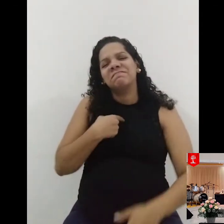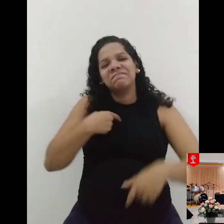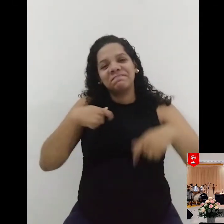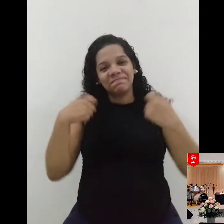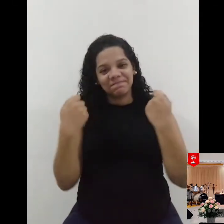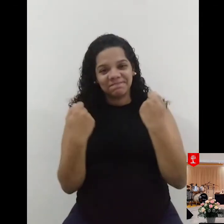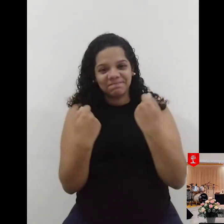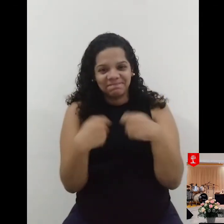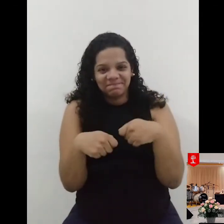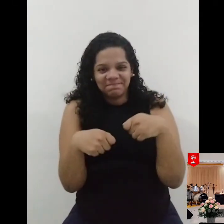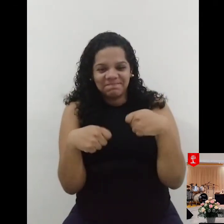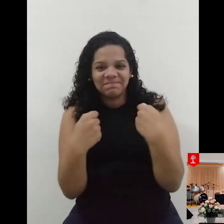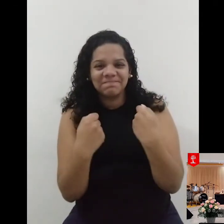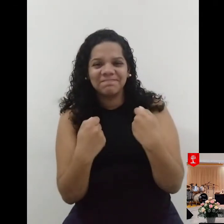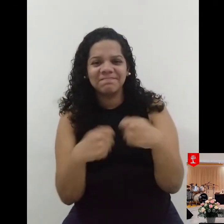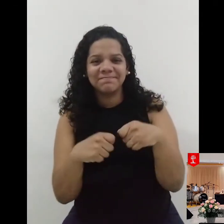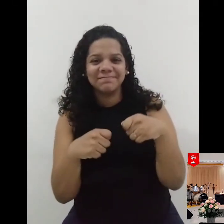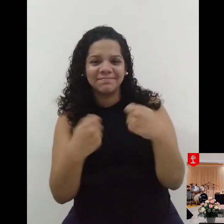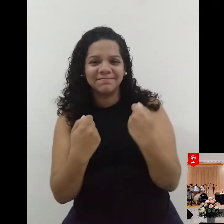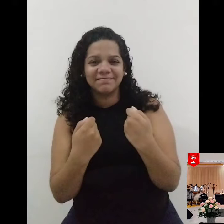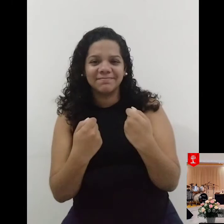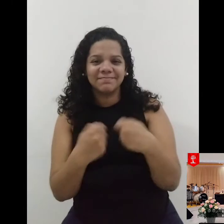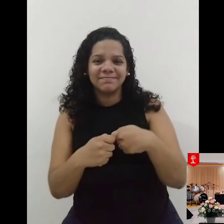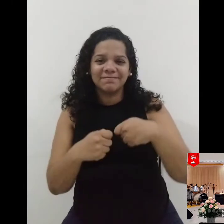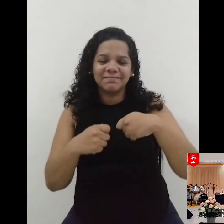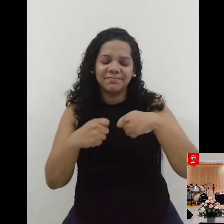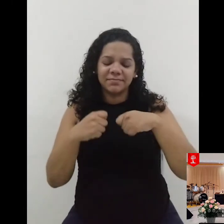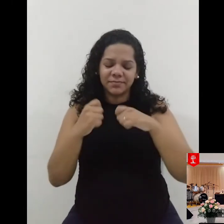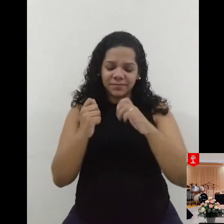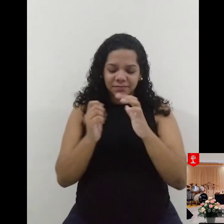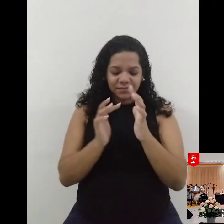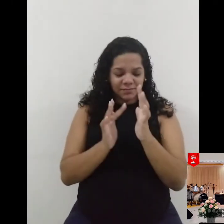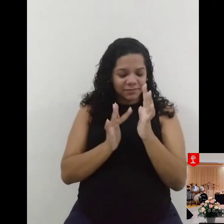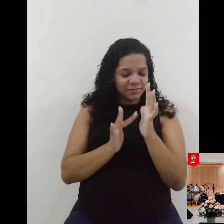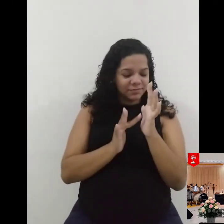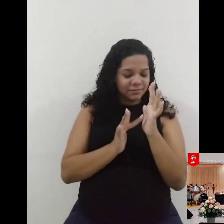Esse lugar é no Senhor.